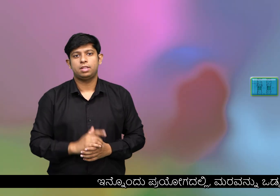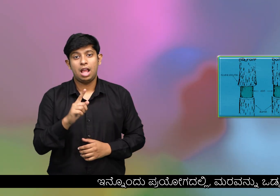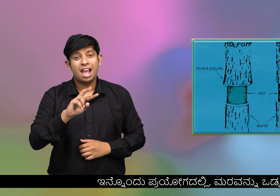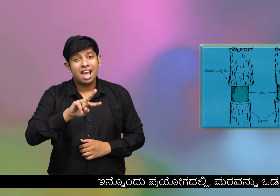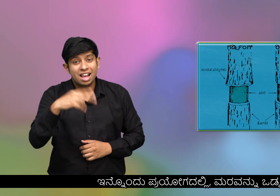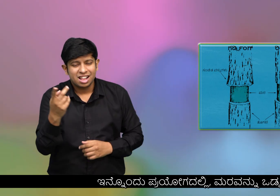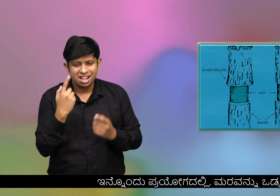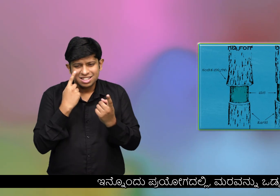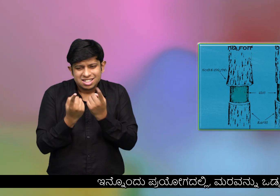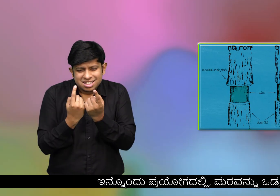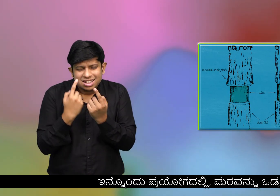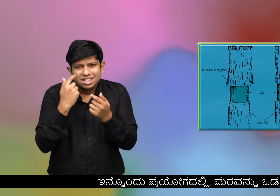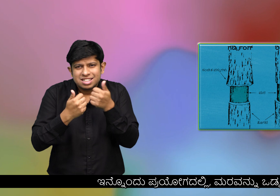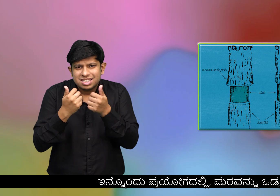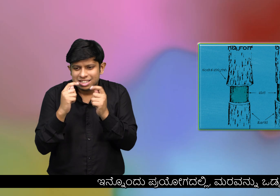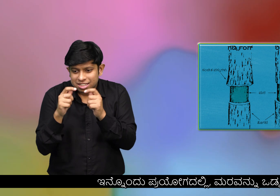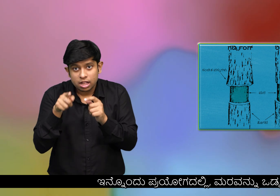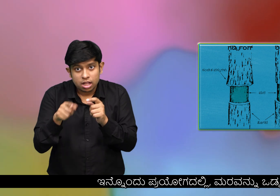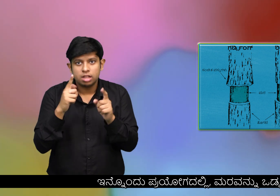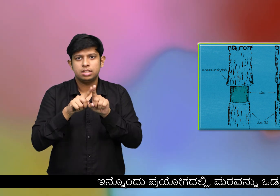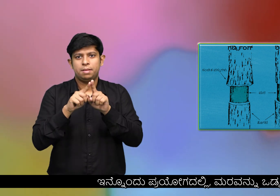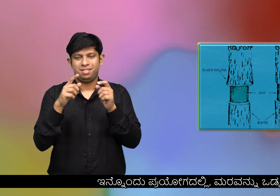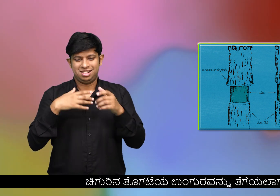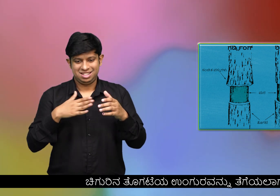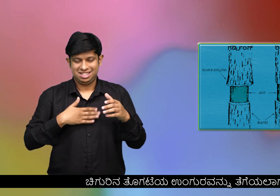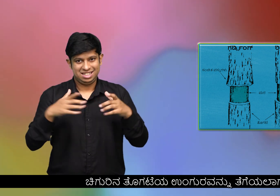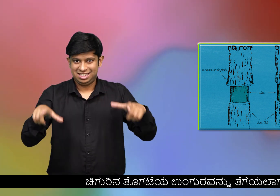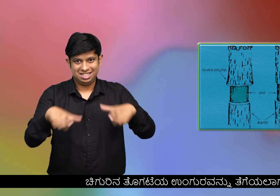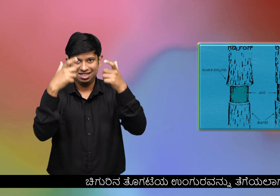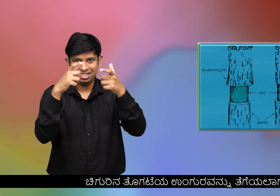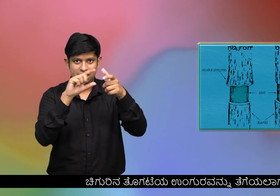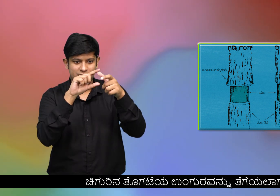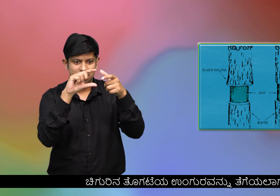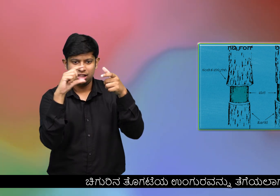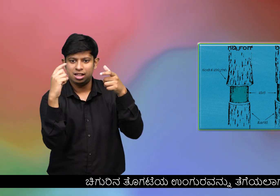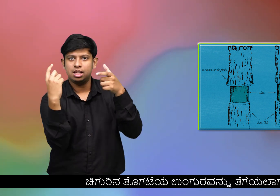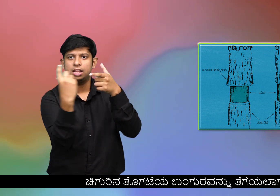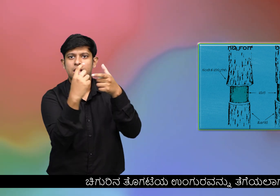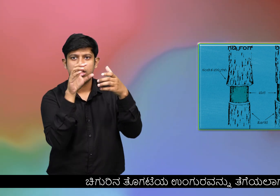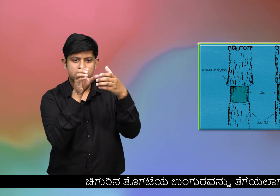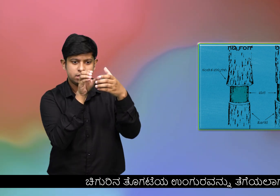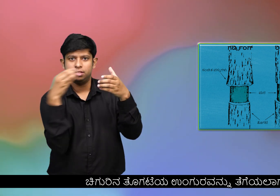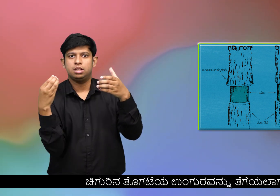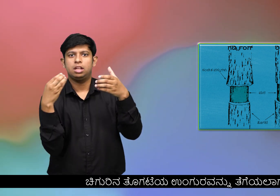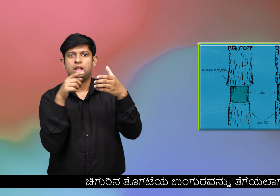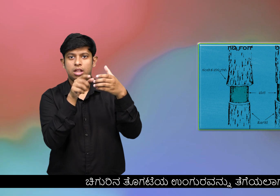ಇನ್ನೊಂದು ಪ್ರಯೋಗದಲ್ಲಿ ಮರವನ್ನು ಒಡ್ಡಲು ಚಿಗುರಿನ ತೊಗಟೆಯ ಉಂಗುರವನ್ನು ತೆಗೆಯಲಾಗುತ್ತದೆ.